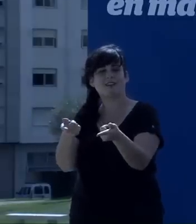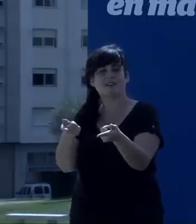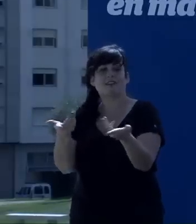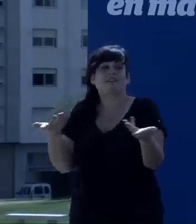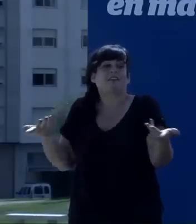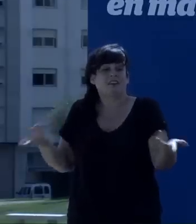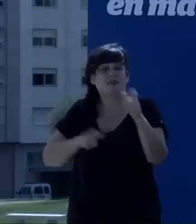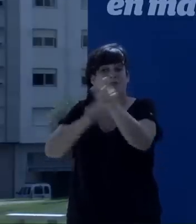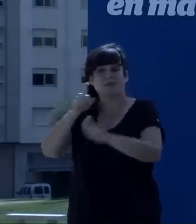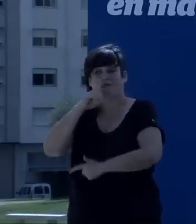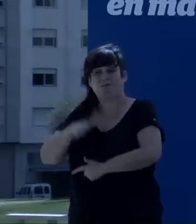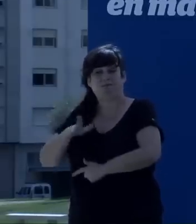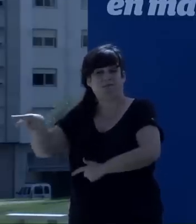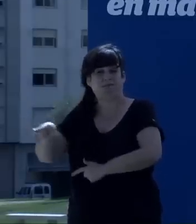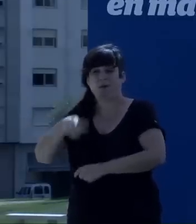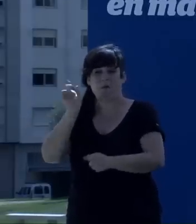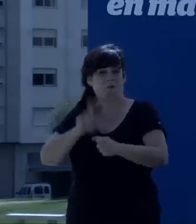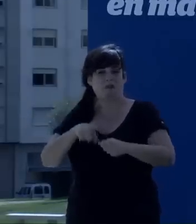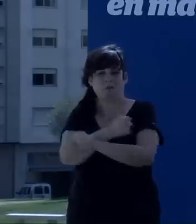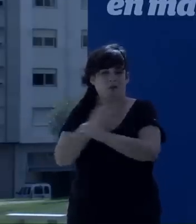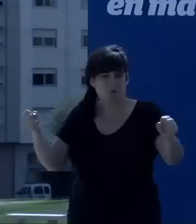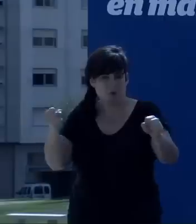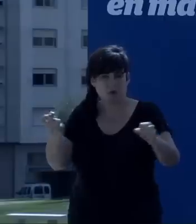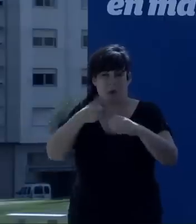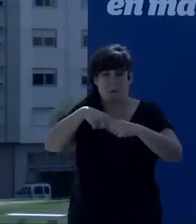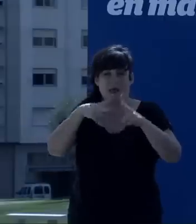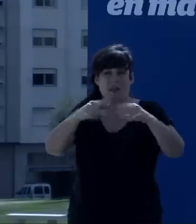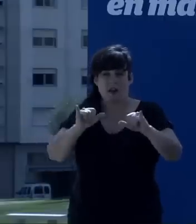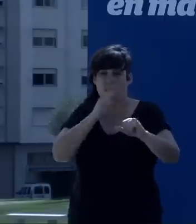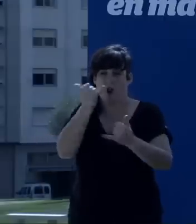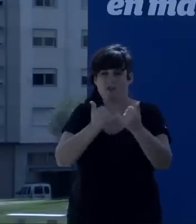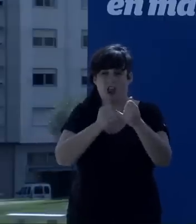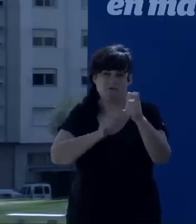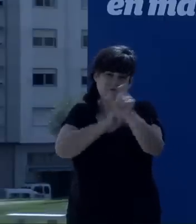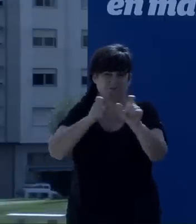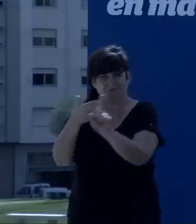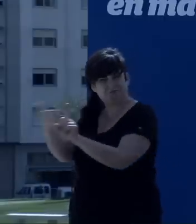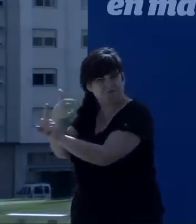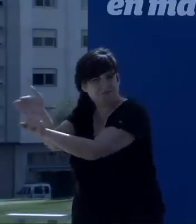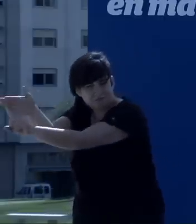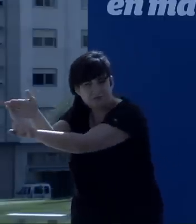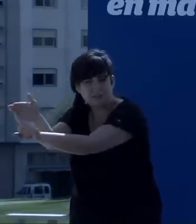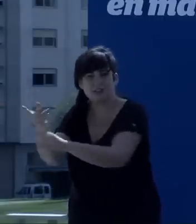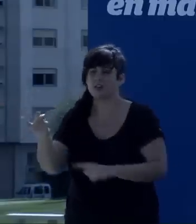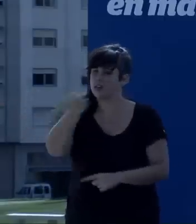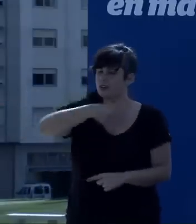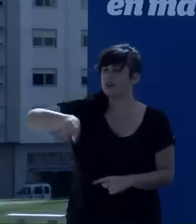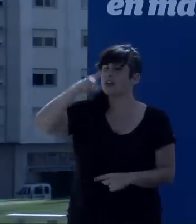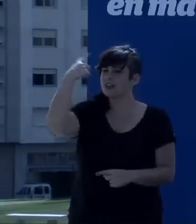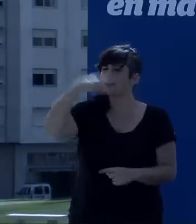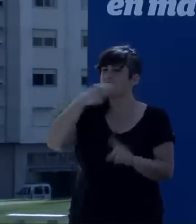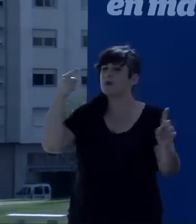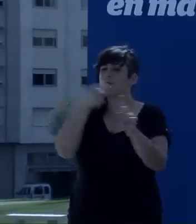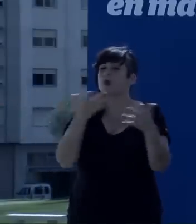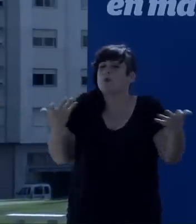ni siquiera presentes na política, nin poderían andar por unha praza porque os correrían a cantazos. E nós temos que tomar en conta eso para